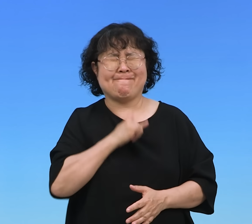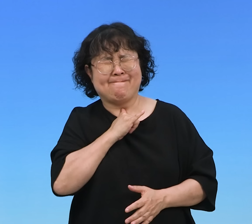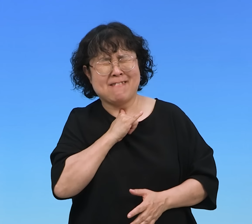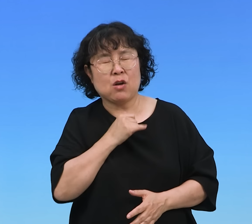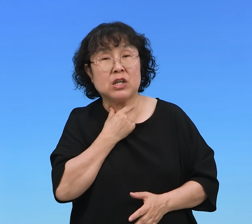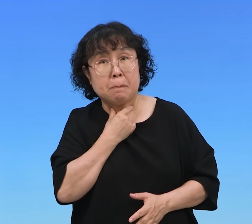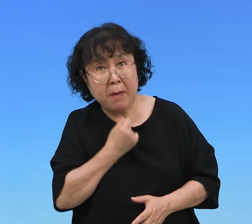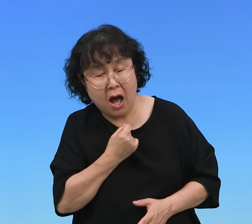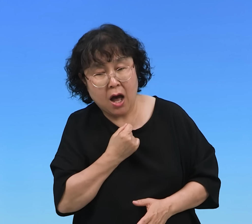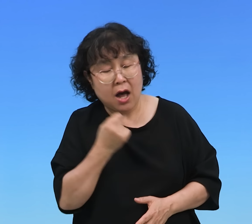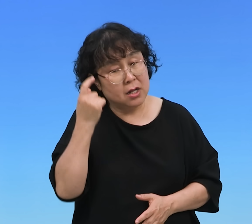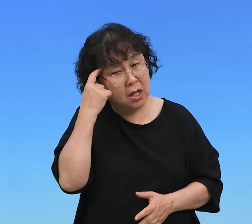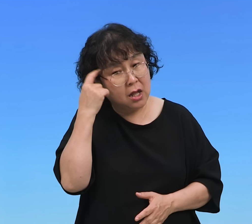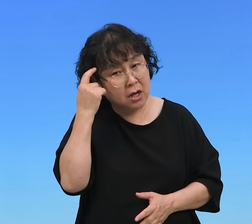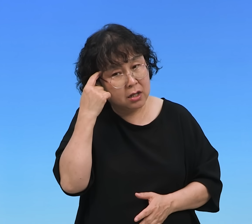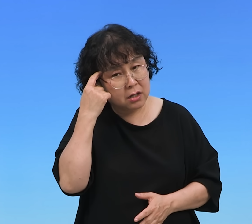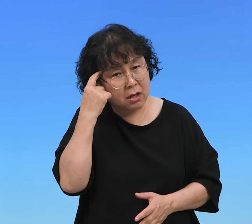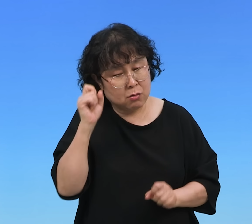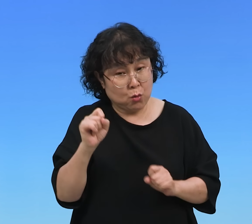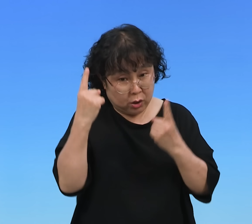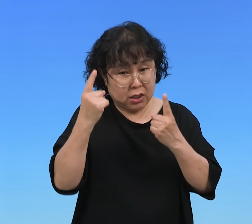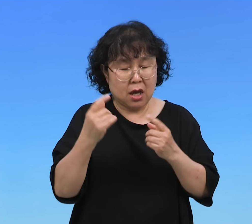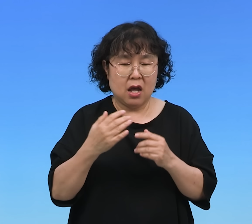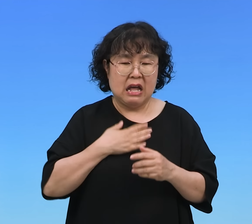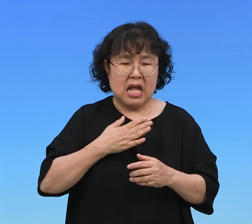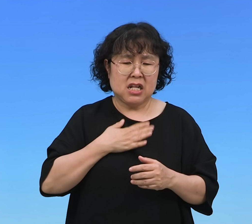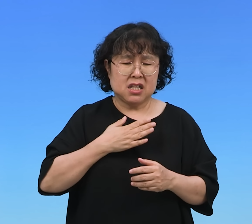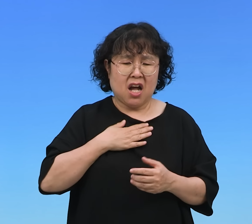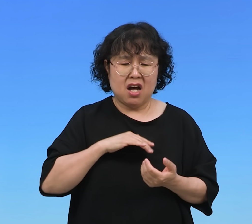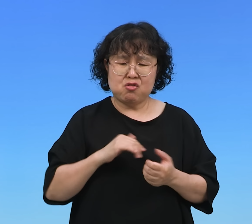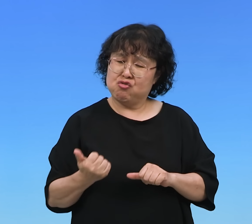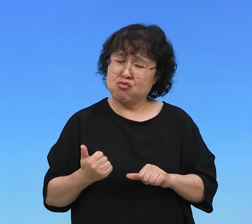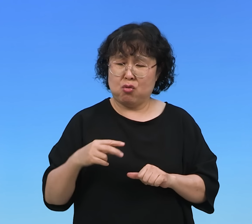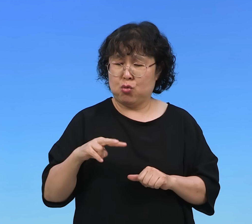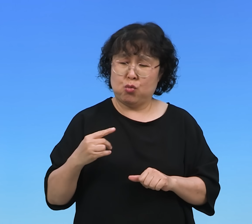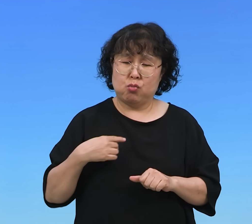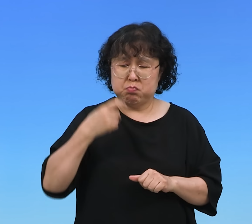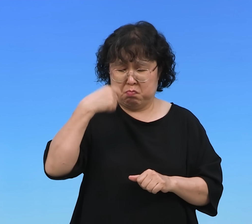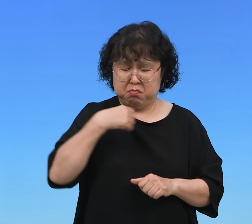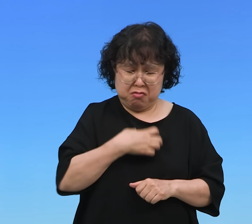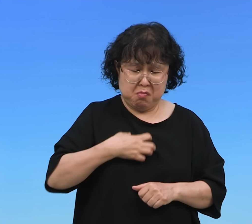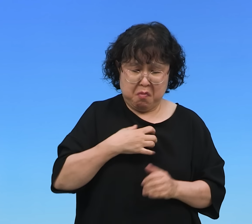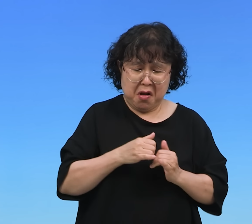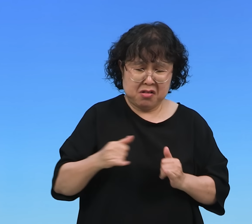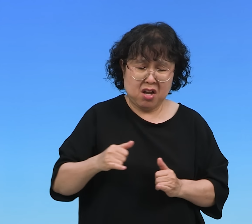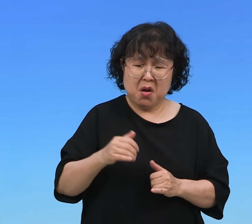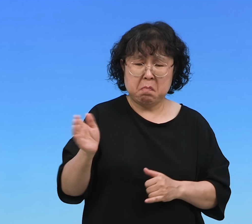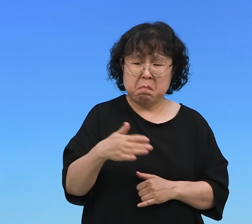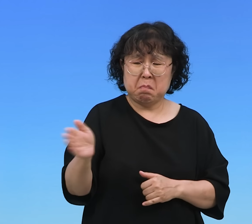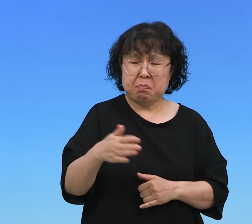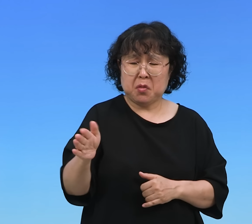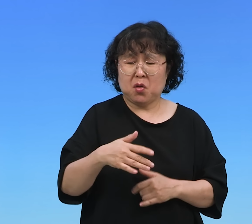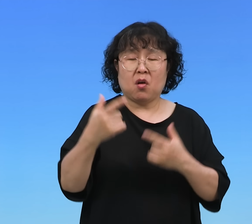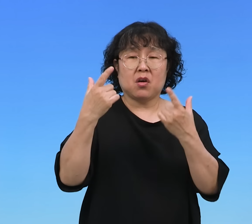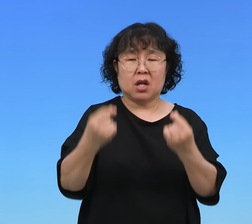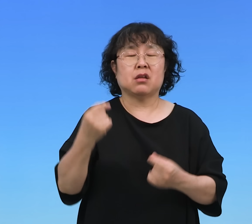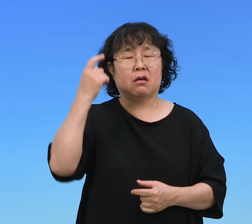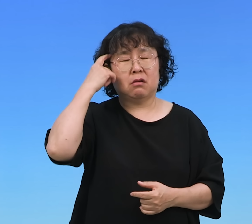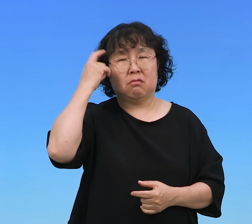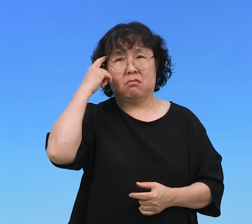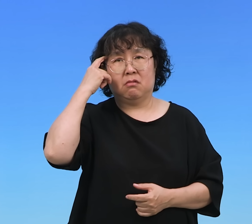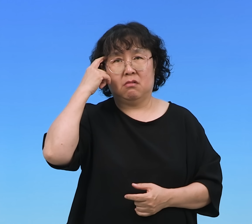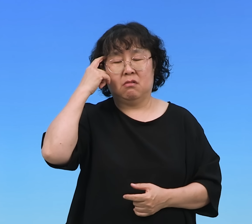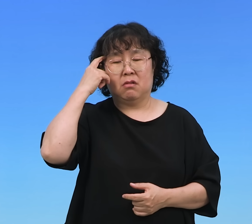그러고 봤더니요, 나 같은 거 죽어서 누가 슬퍼하겠냐 이 생각이 드는 거예요. 이 얼마나 철없는